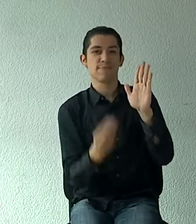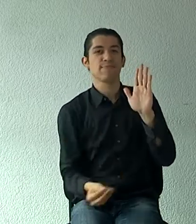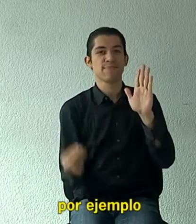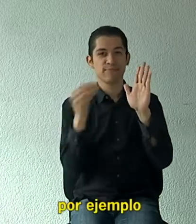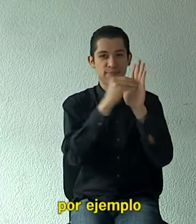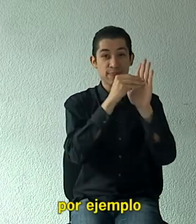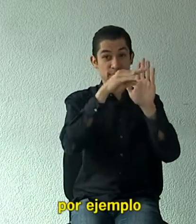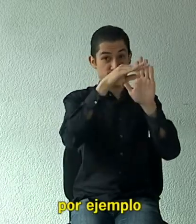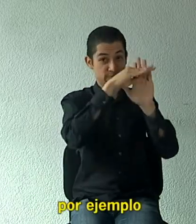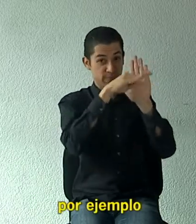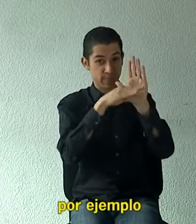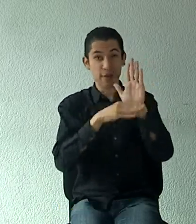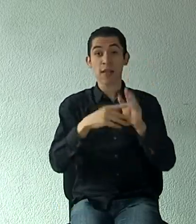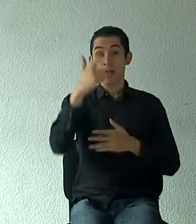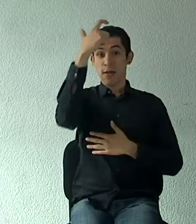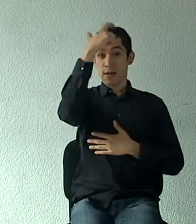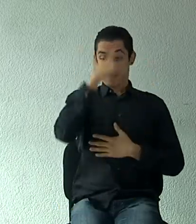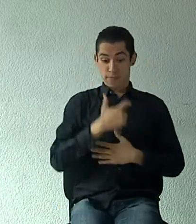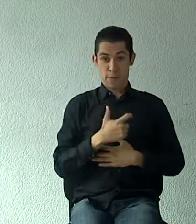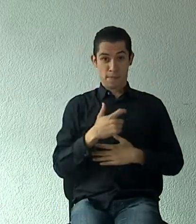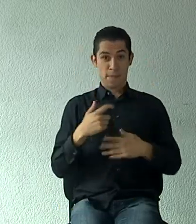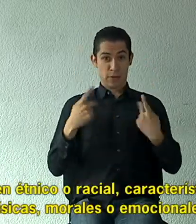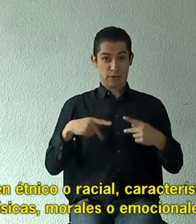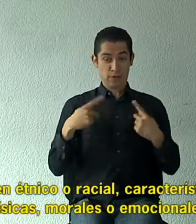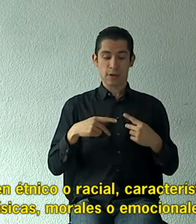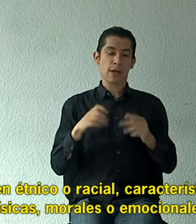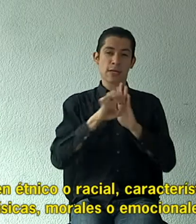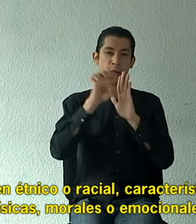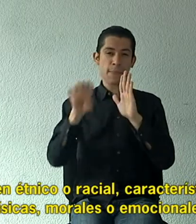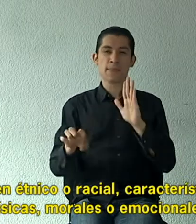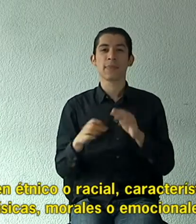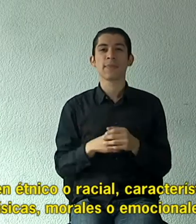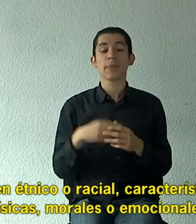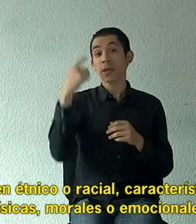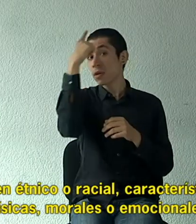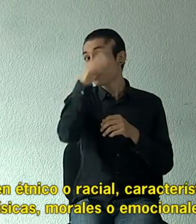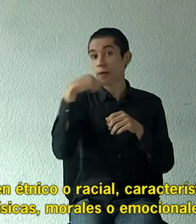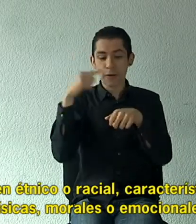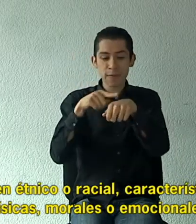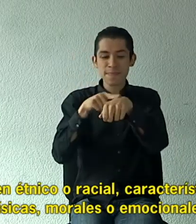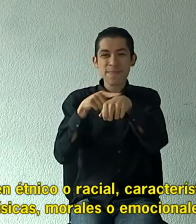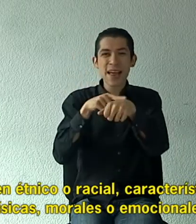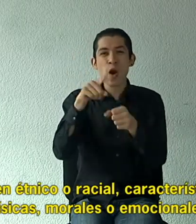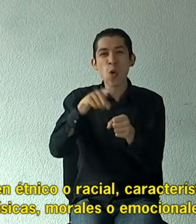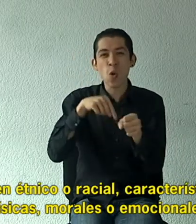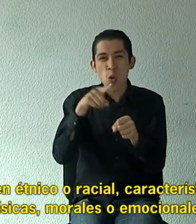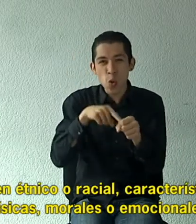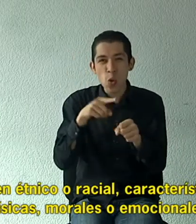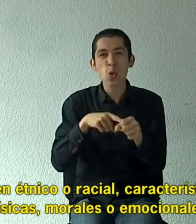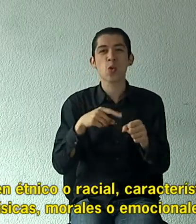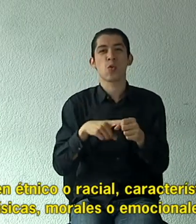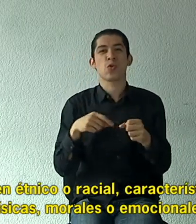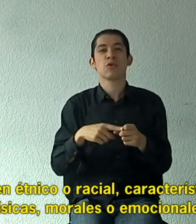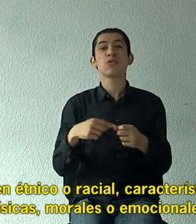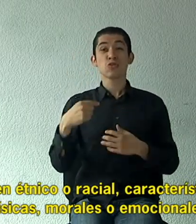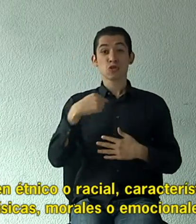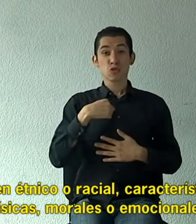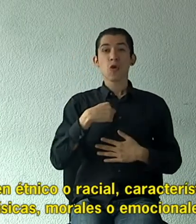por ejemplo origen étnico o racial características físicas morales